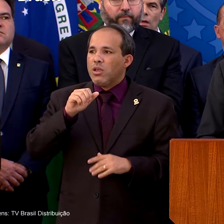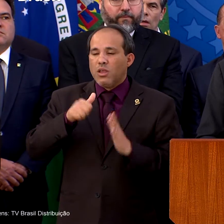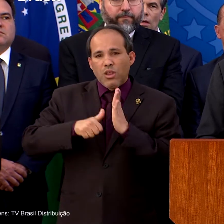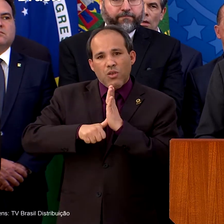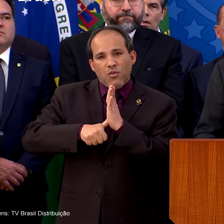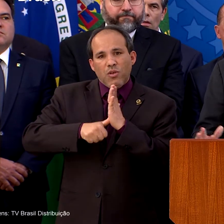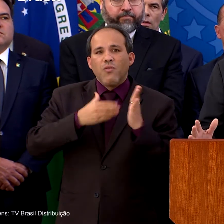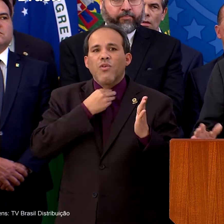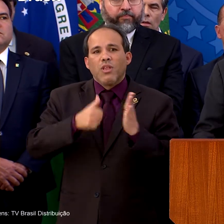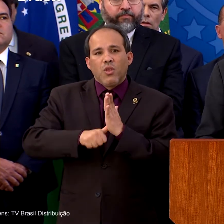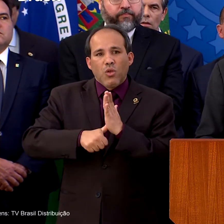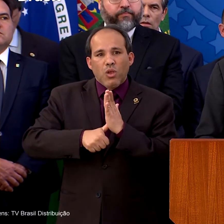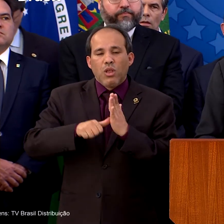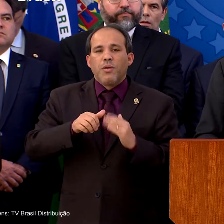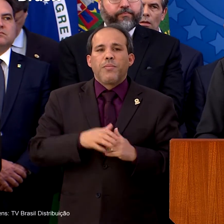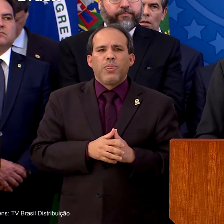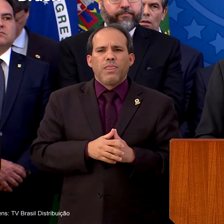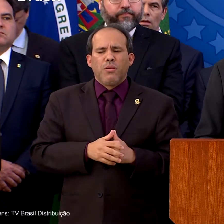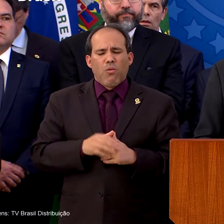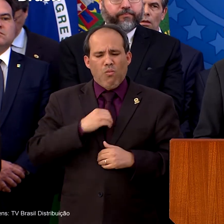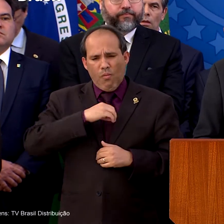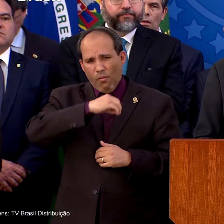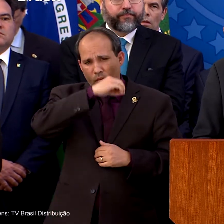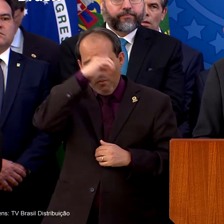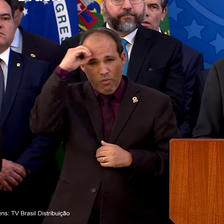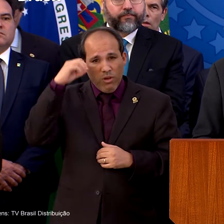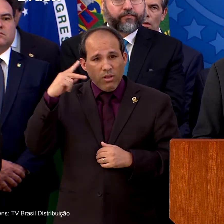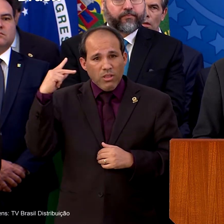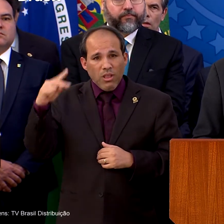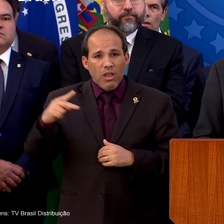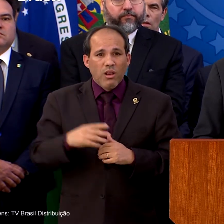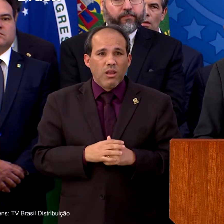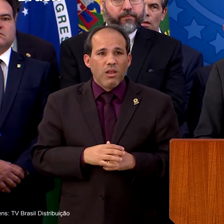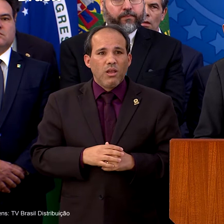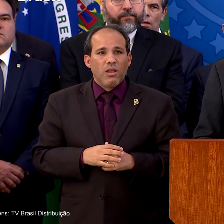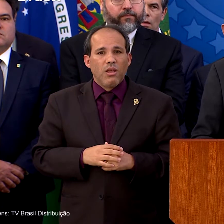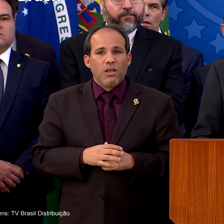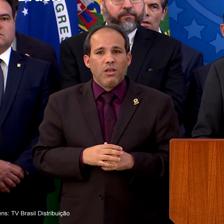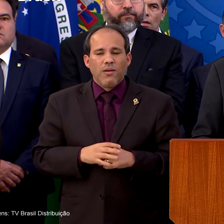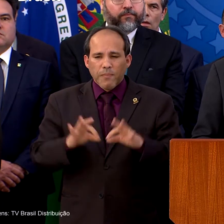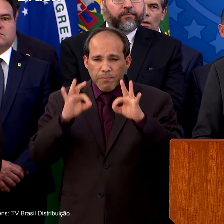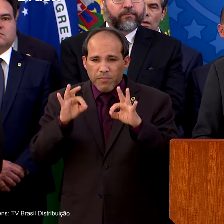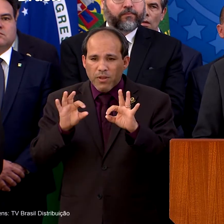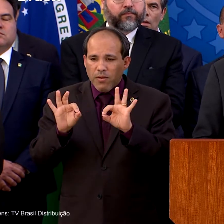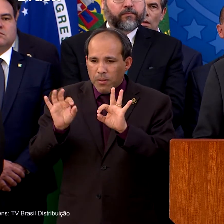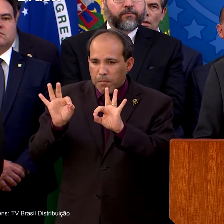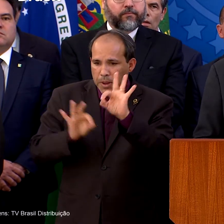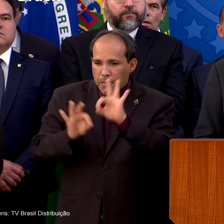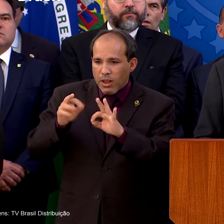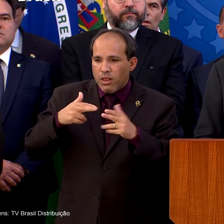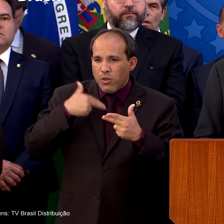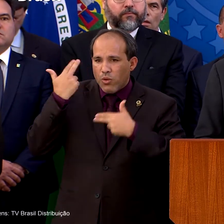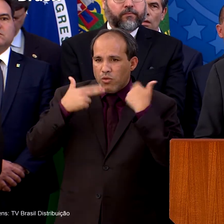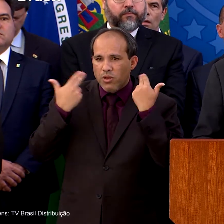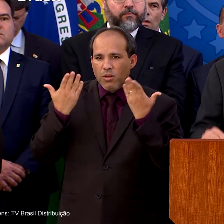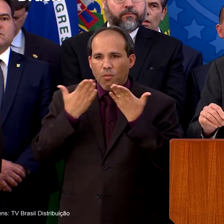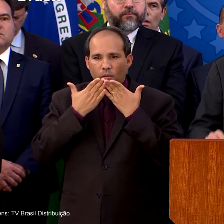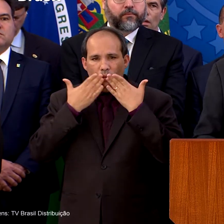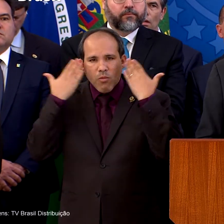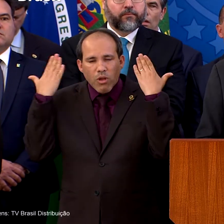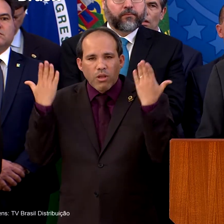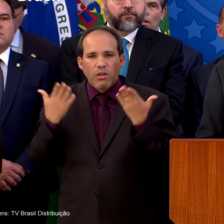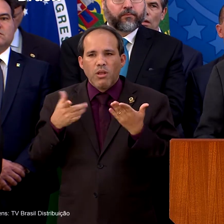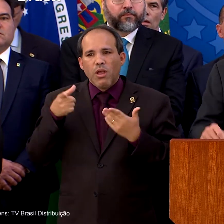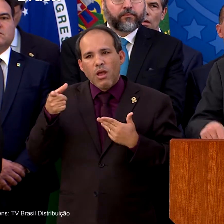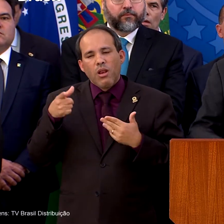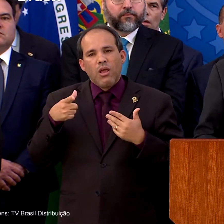e na sua inocência e em vez de fazer uma cirurgia plástica para ficar mais jovem né mais bonita